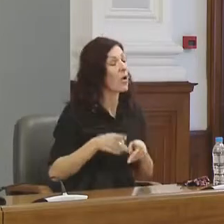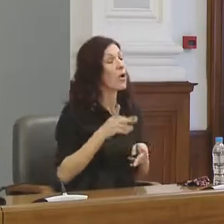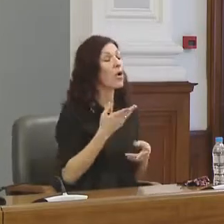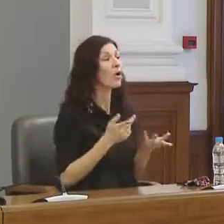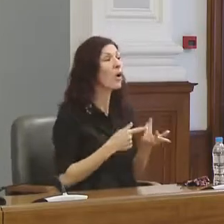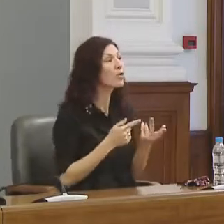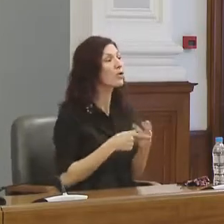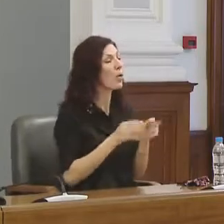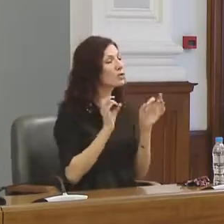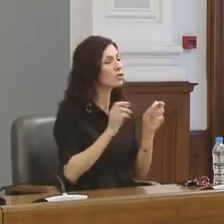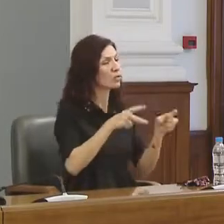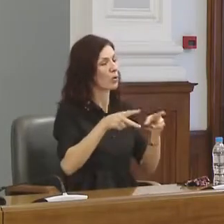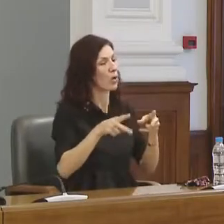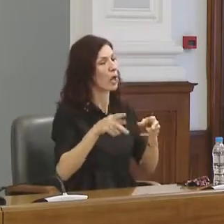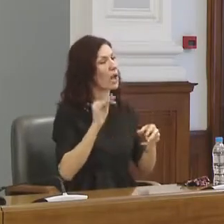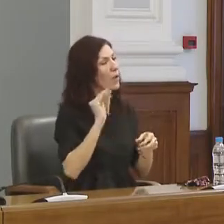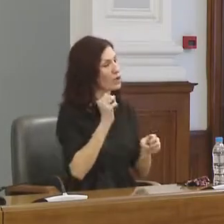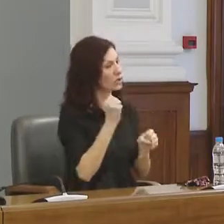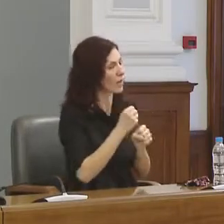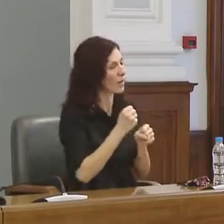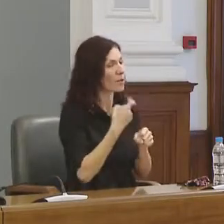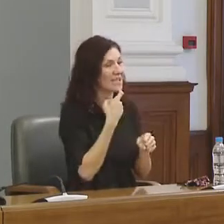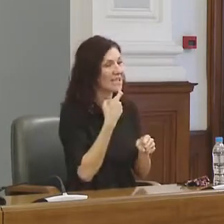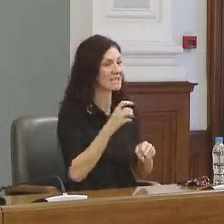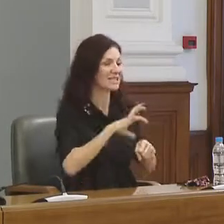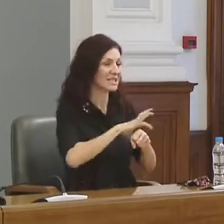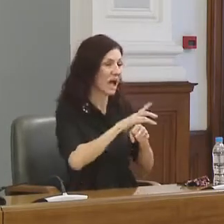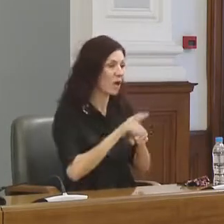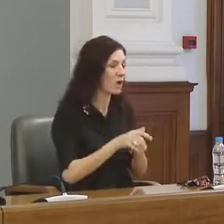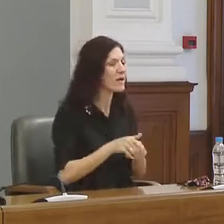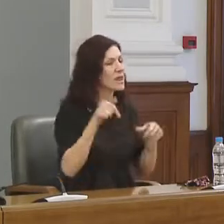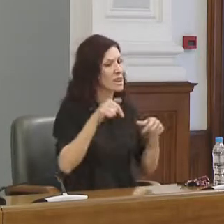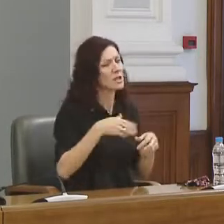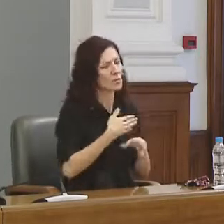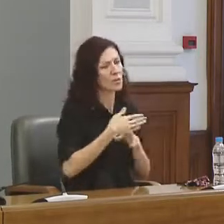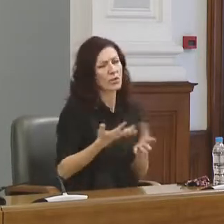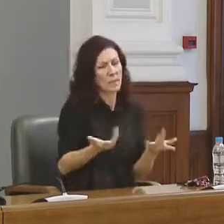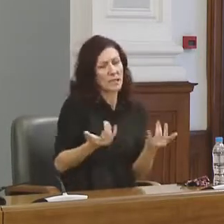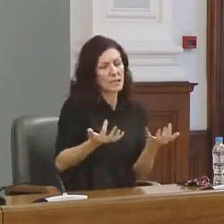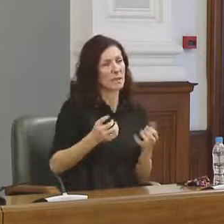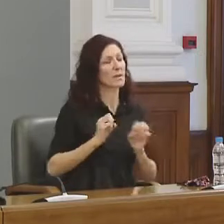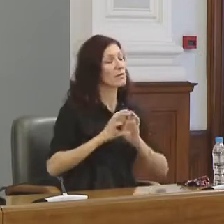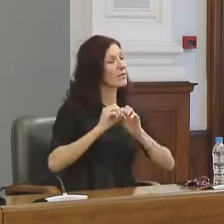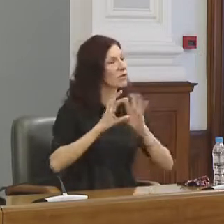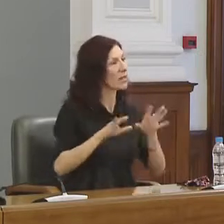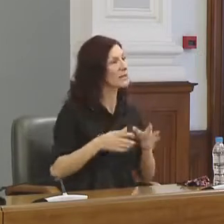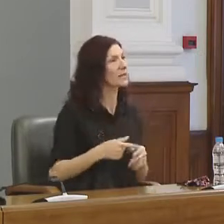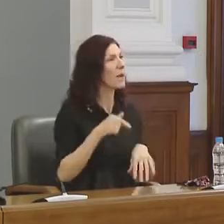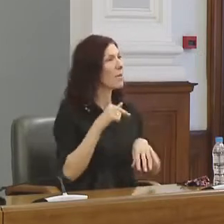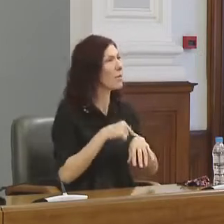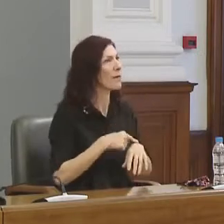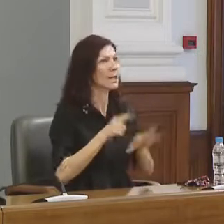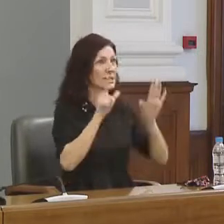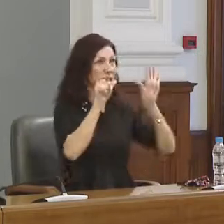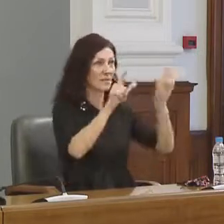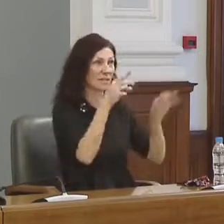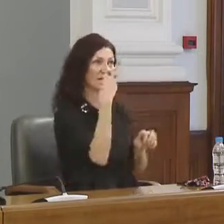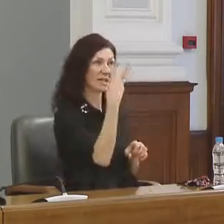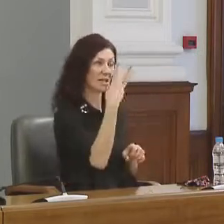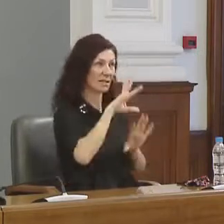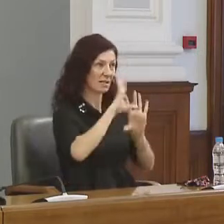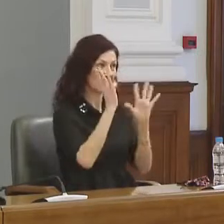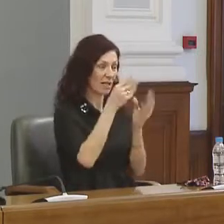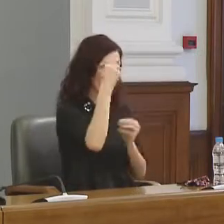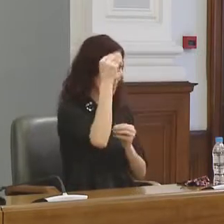функционират като COVID в тях. Продължаваме да събираме днес информацията от останалите. 73 са лечебните заведения. От